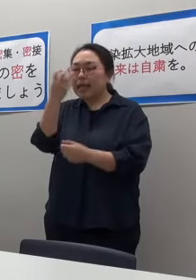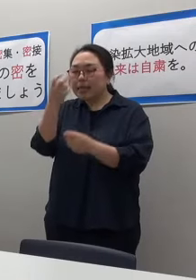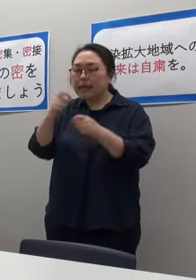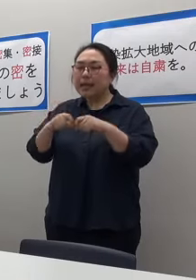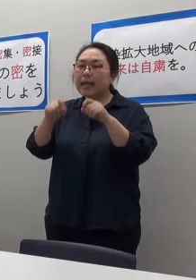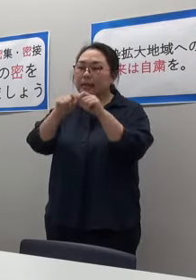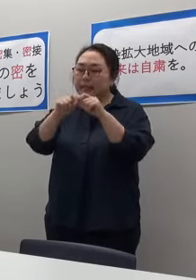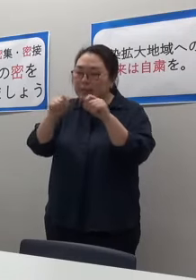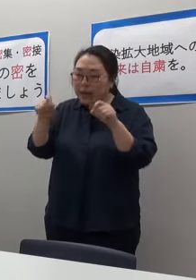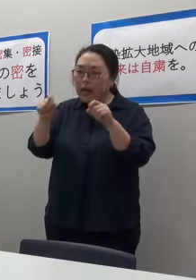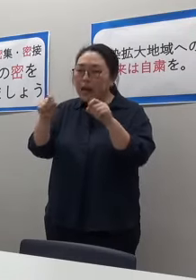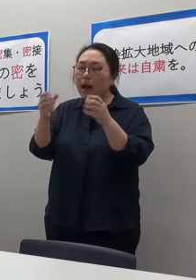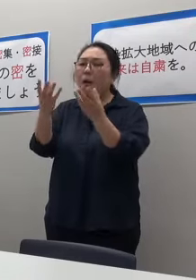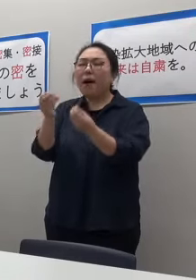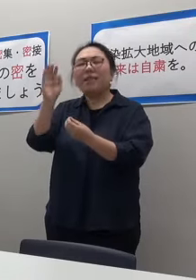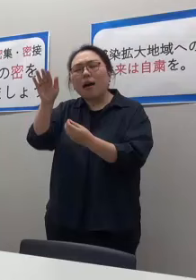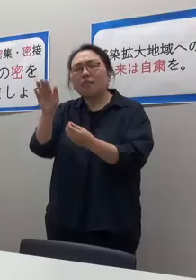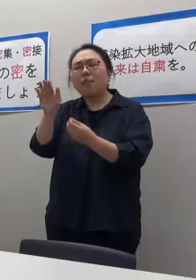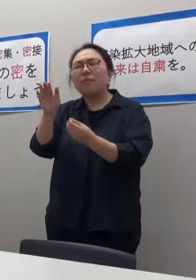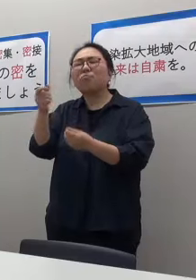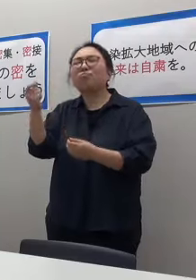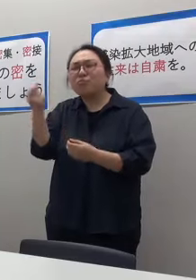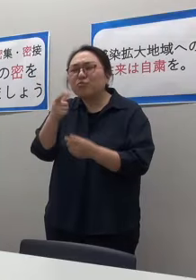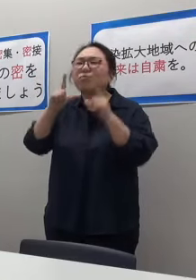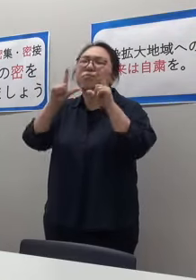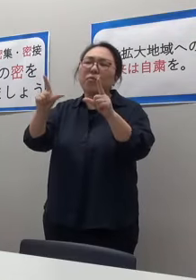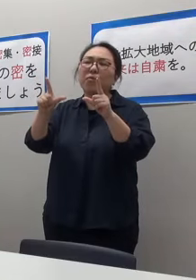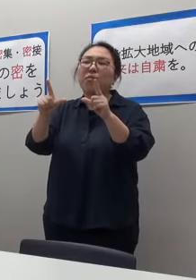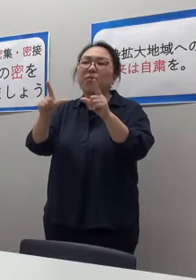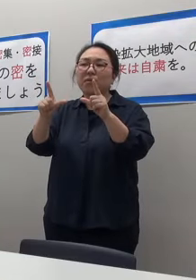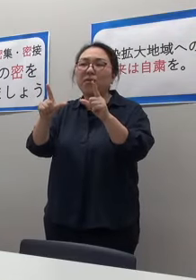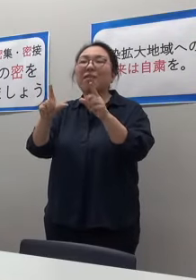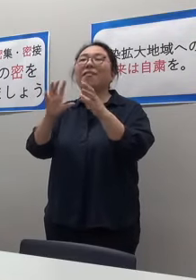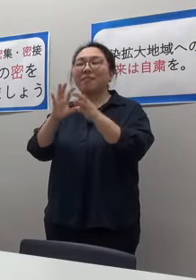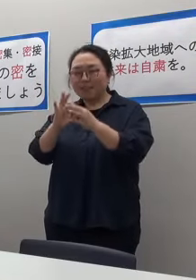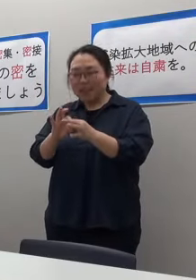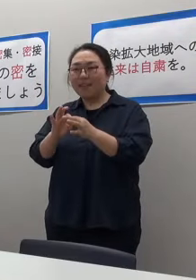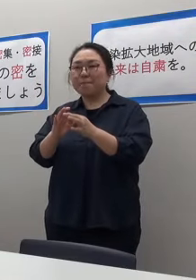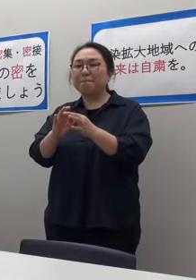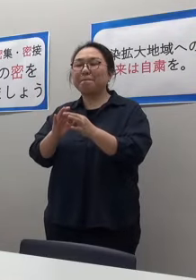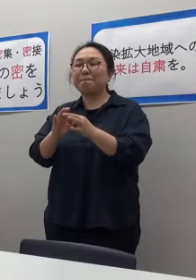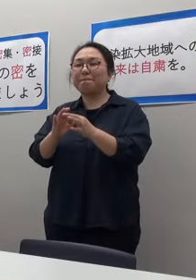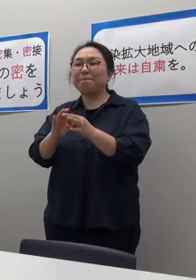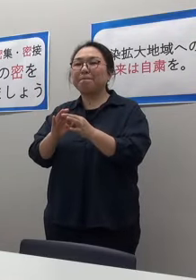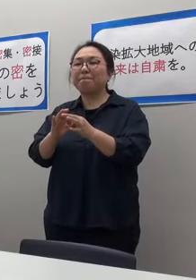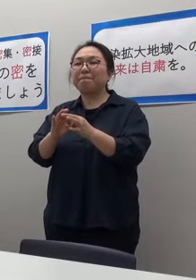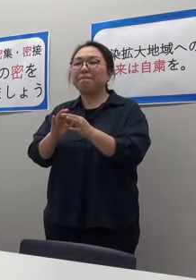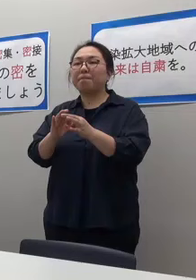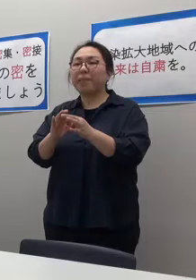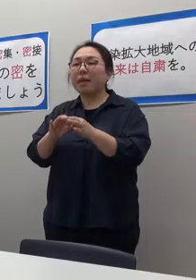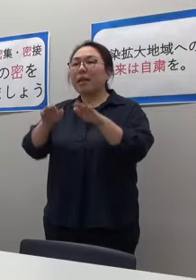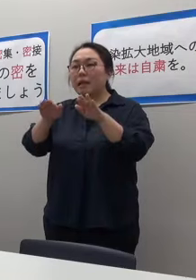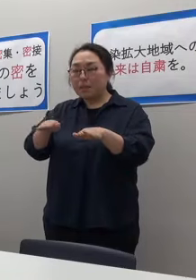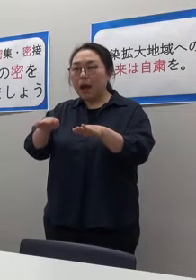からあまり時間が経過していない中で速報として皆様にお知らせするものでございます。現